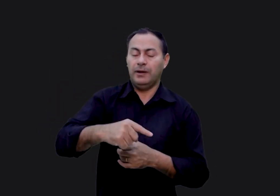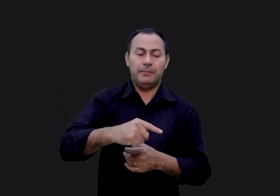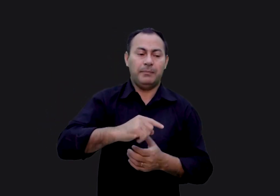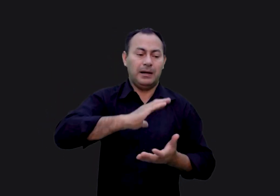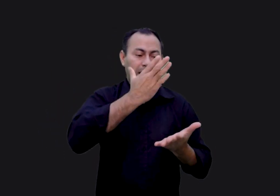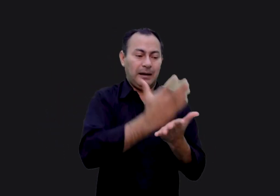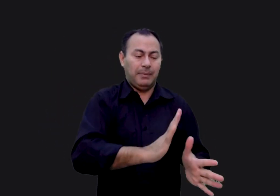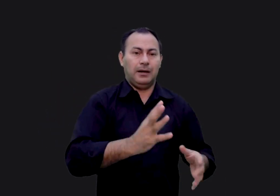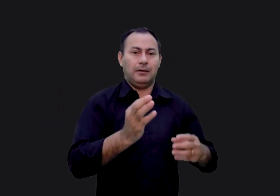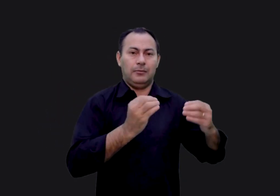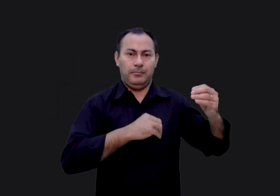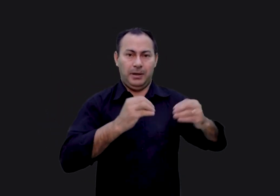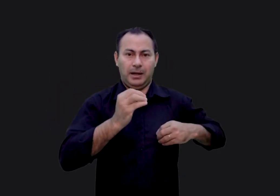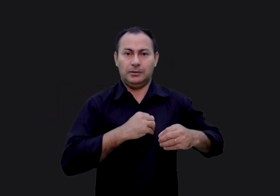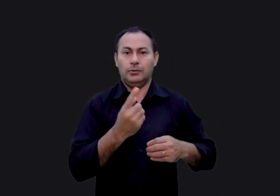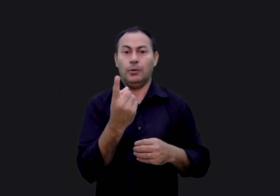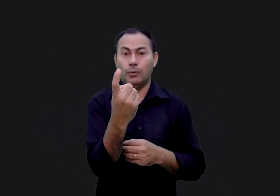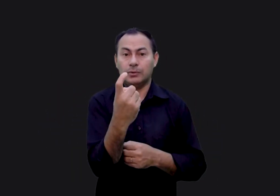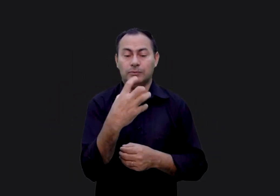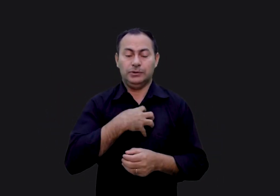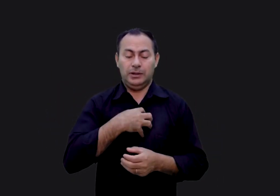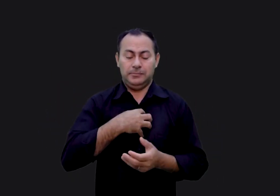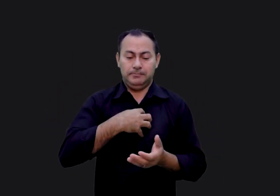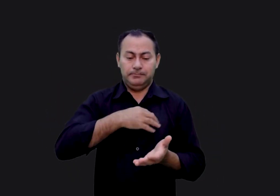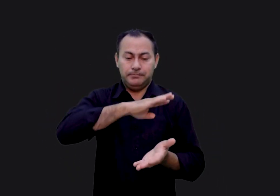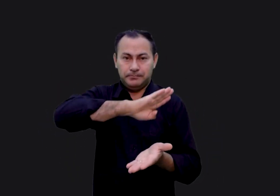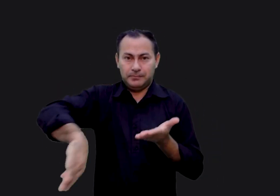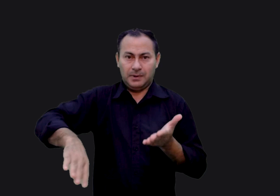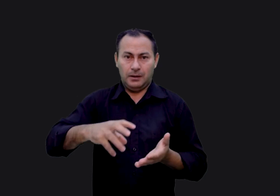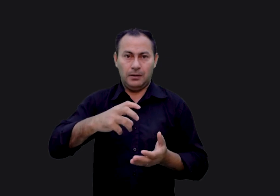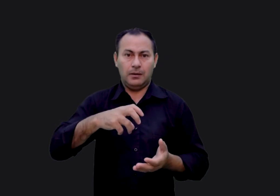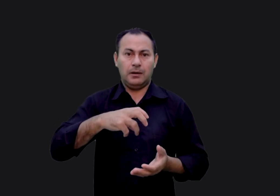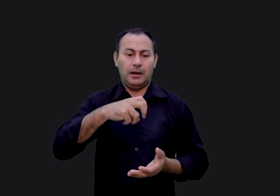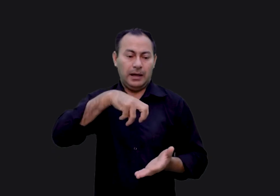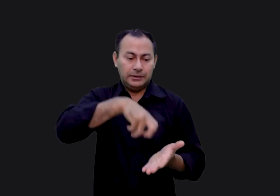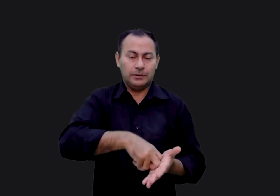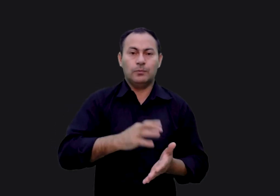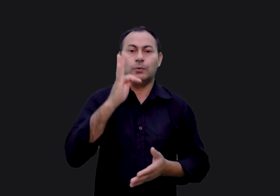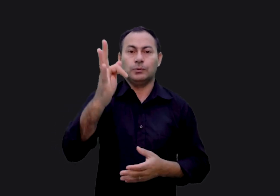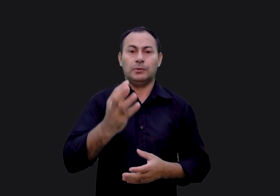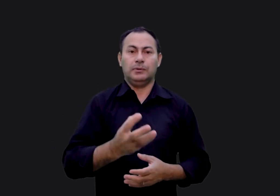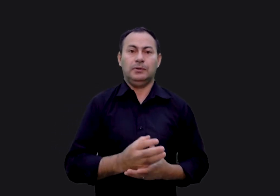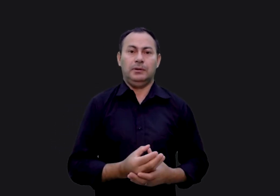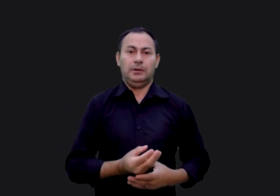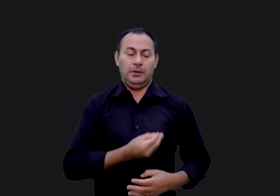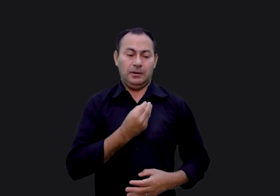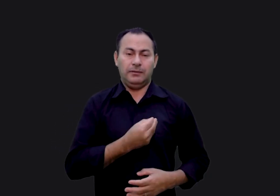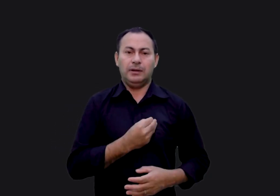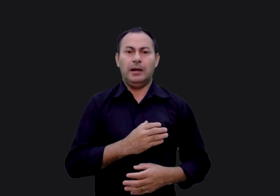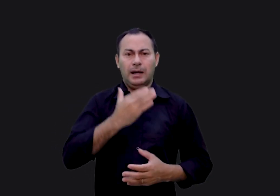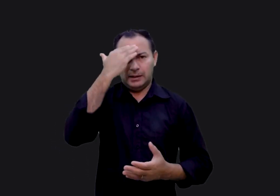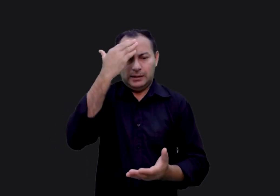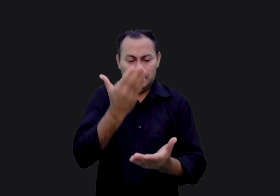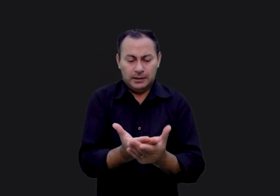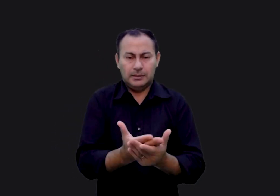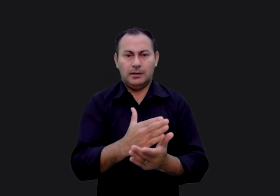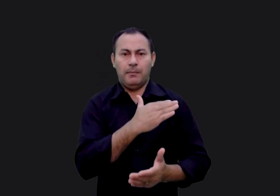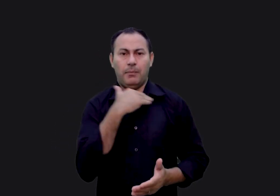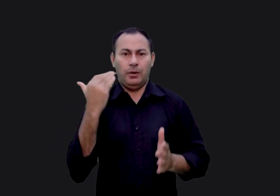castigo do pecado. A única maneira de retirarmos o castigo futuro de nossas vidas é crendo na morte de Jesus Cristo